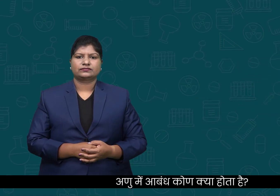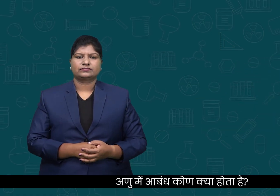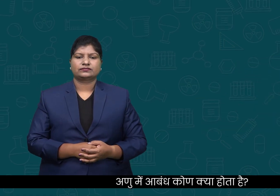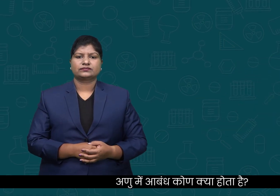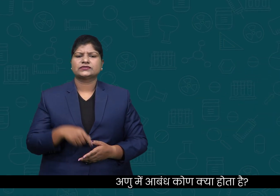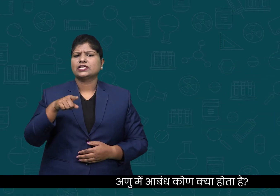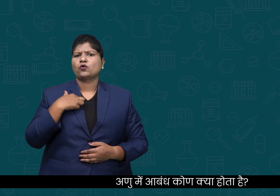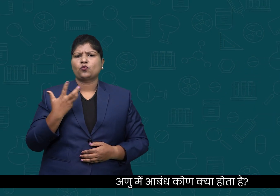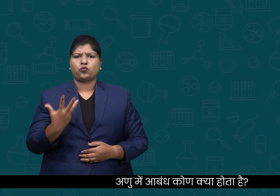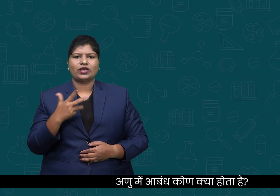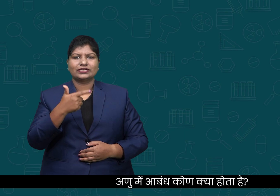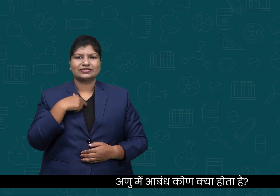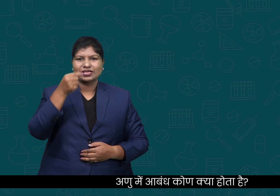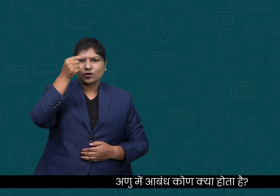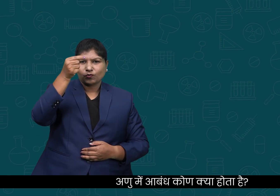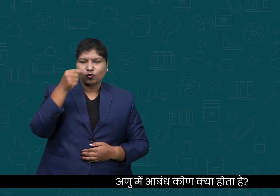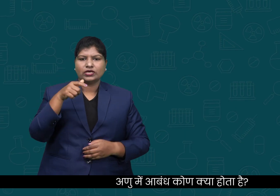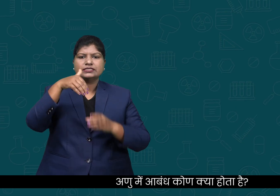अणु में आबंध कोण क्या होता है?